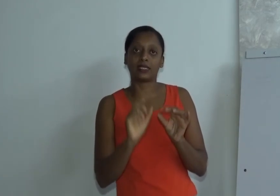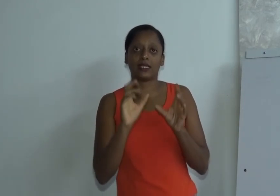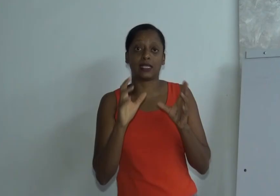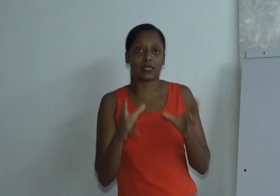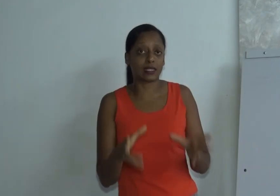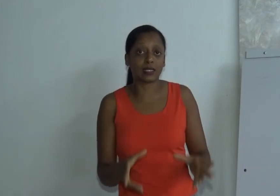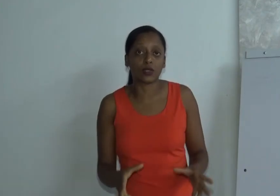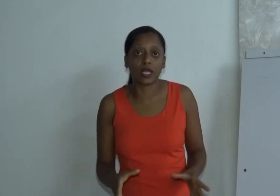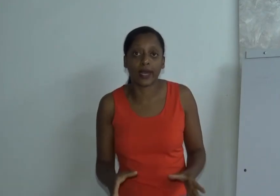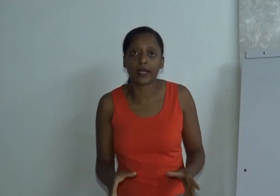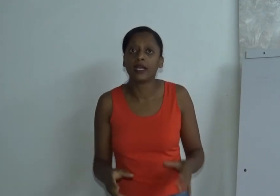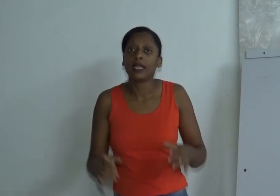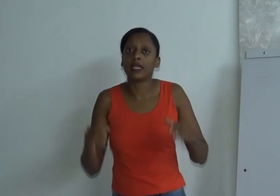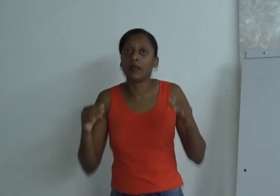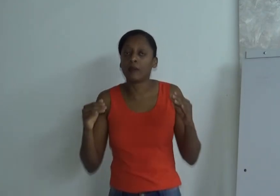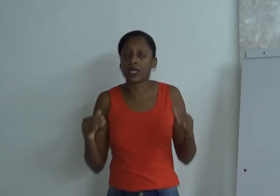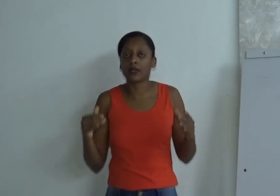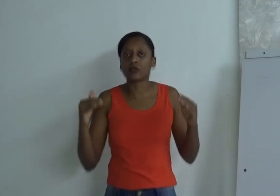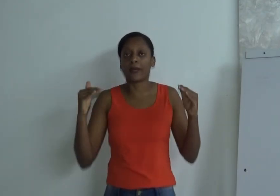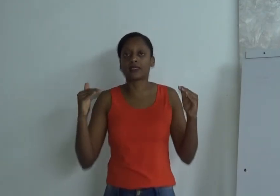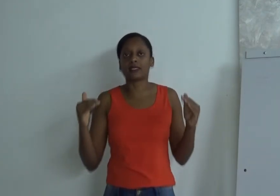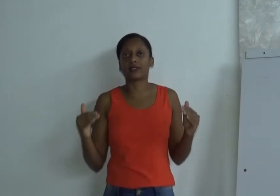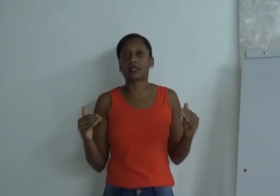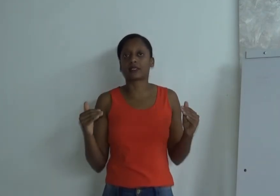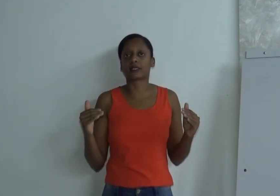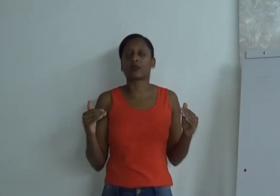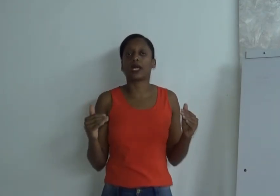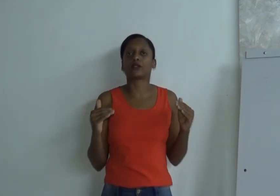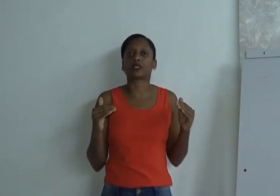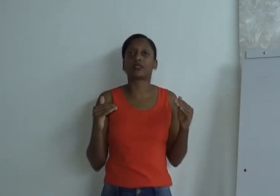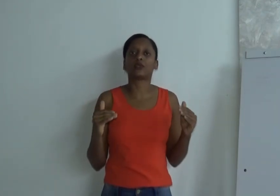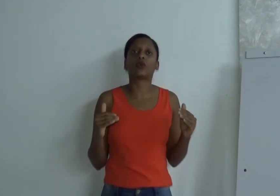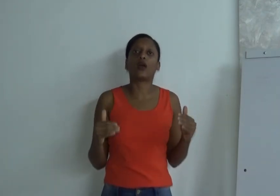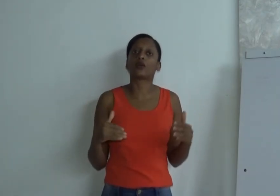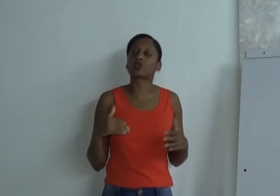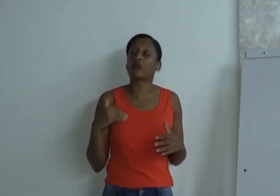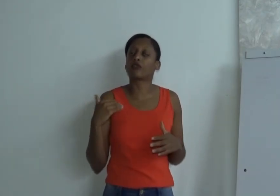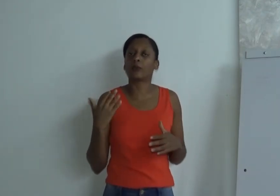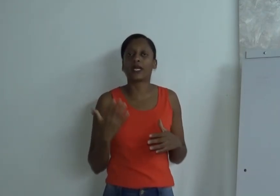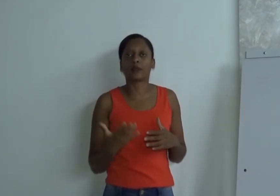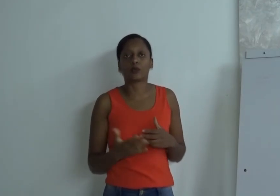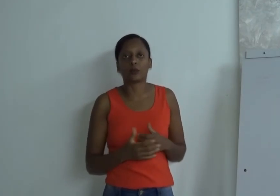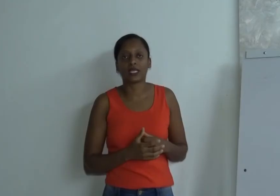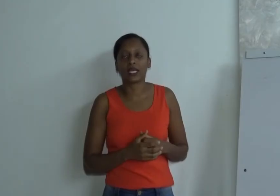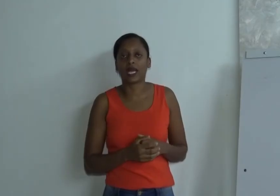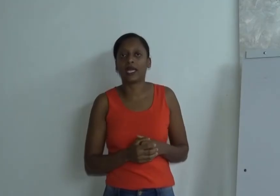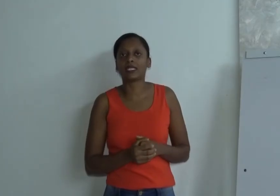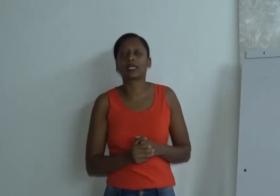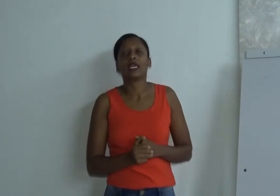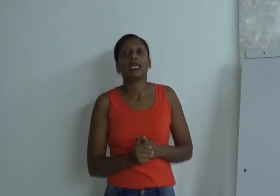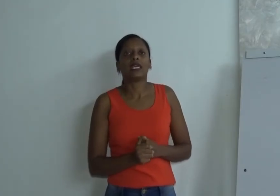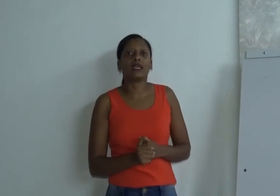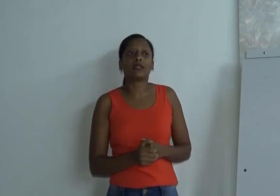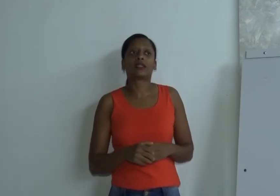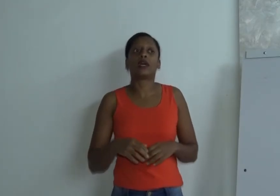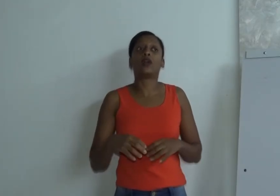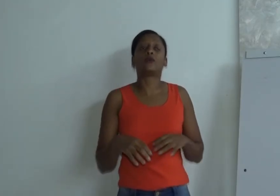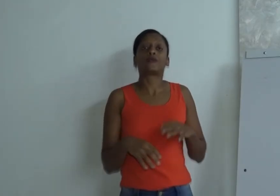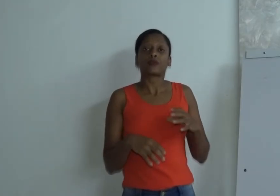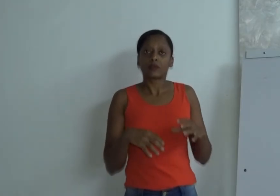matriz extracelular, lembrando a matriz extracelular do tecido ósseo é formada por minerais, e então